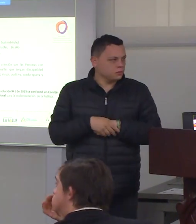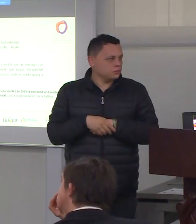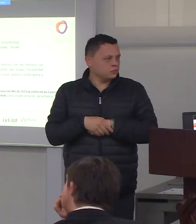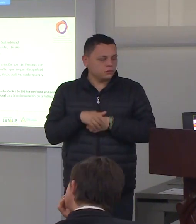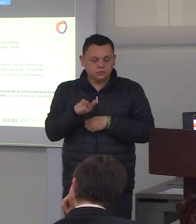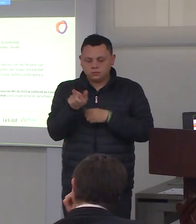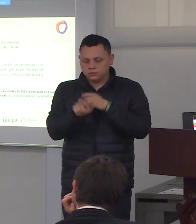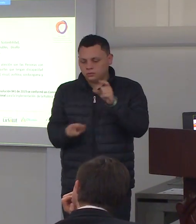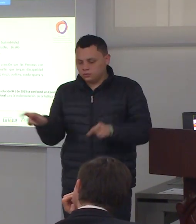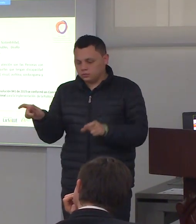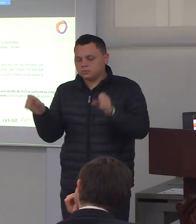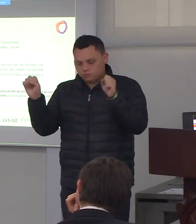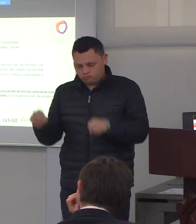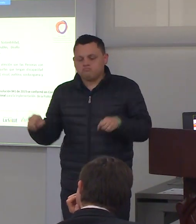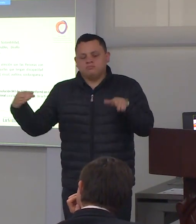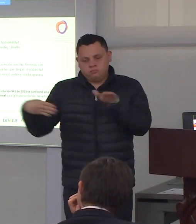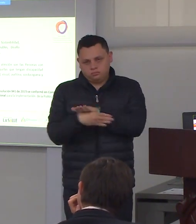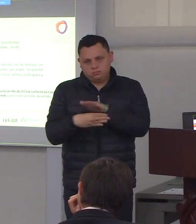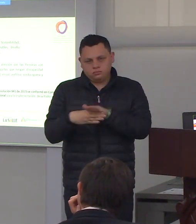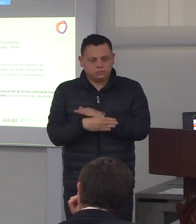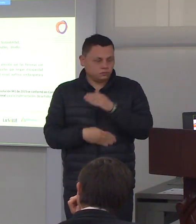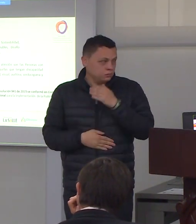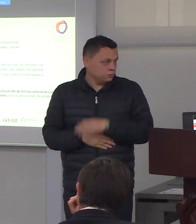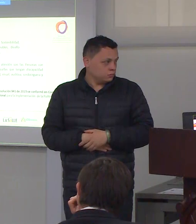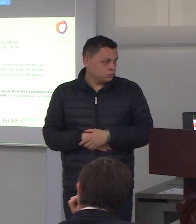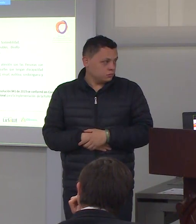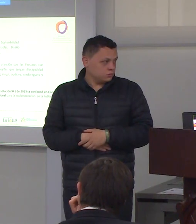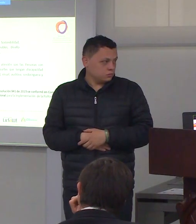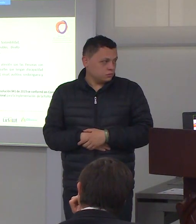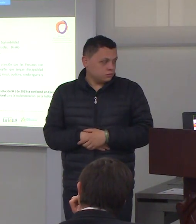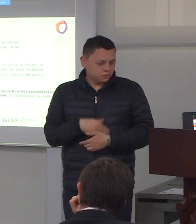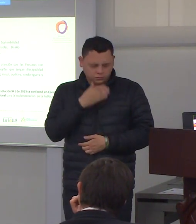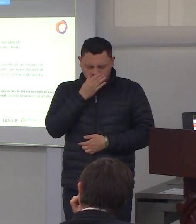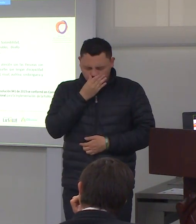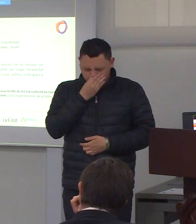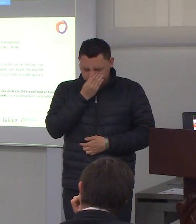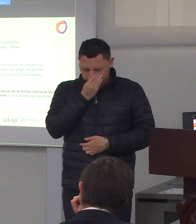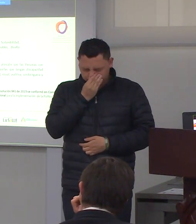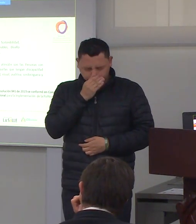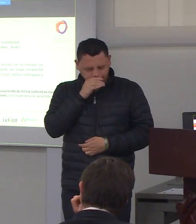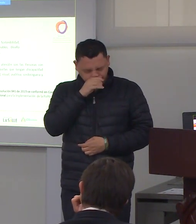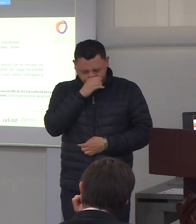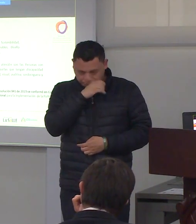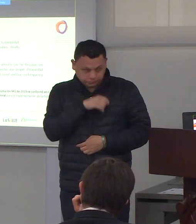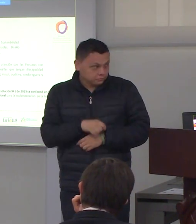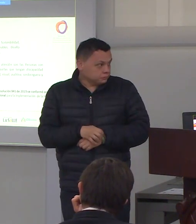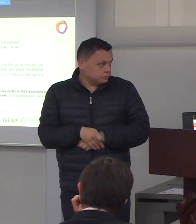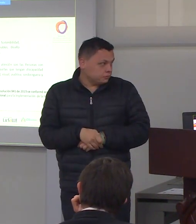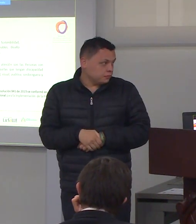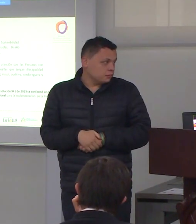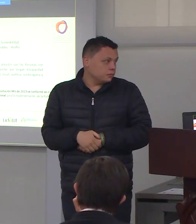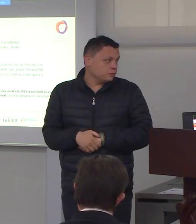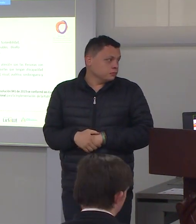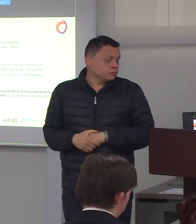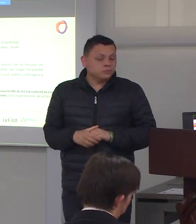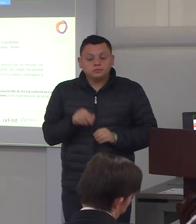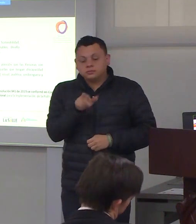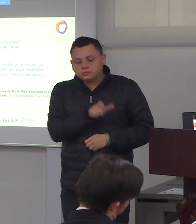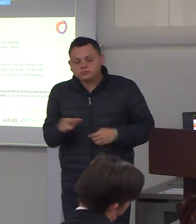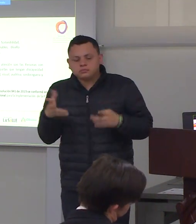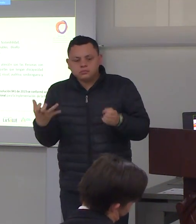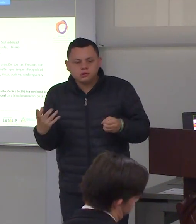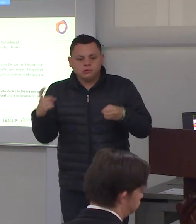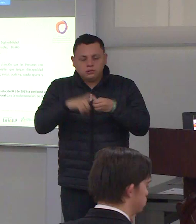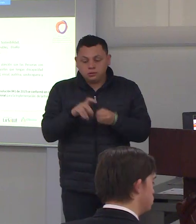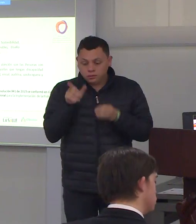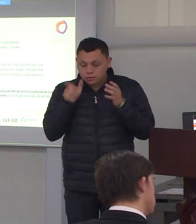de que la población logre ingresar. Acá pensamos no sólo… acá pensamos en los aspirantes, las aquellas personas que dicen yo me